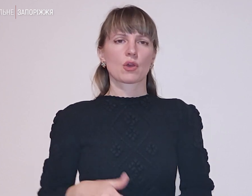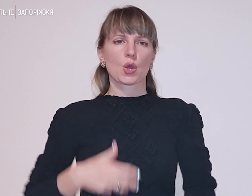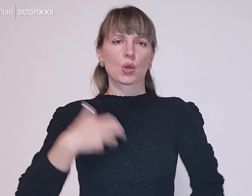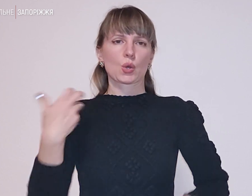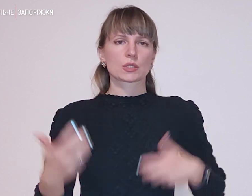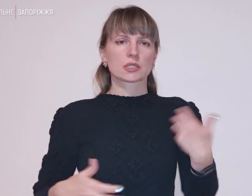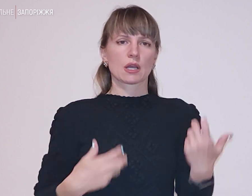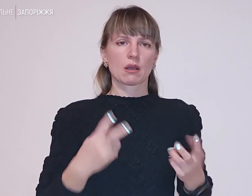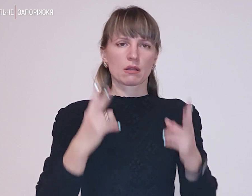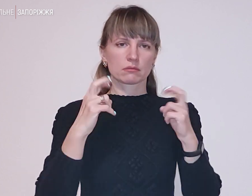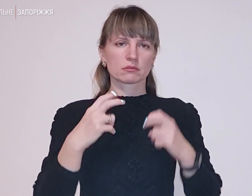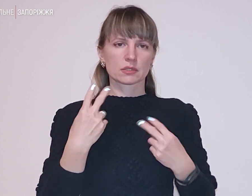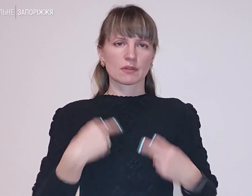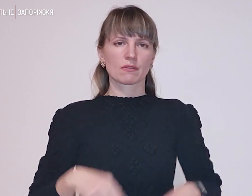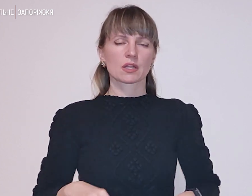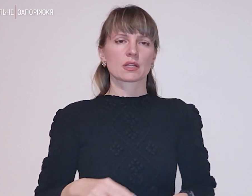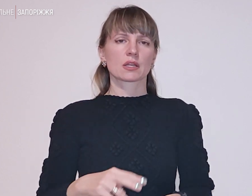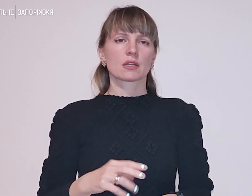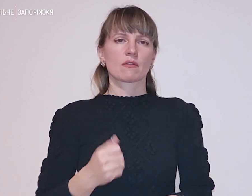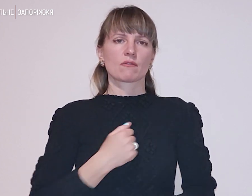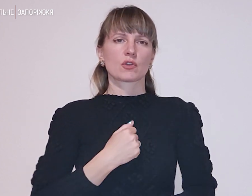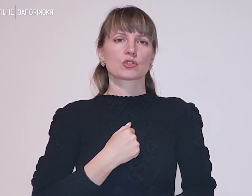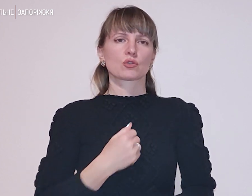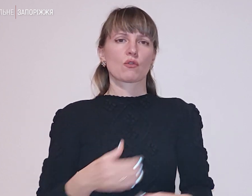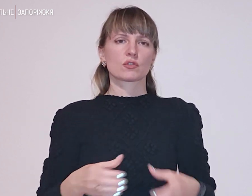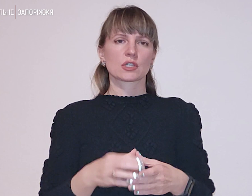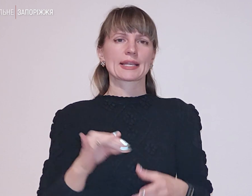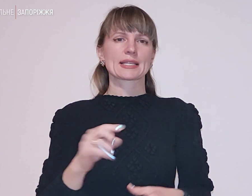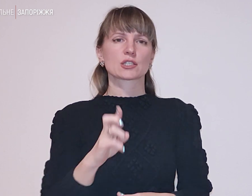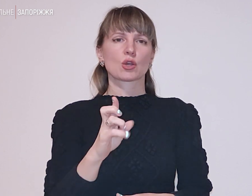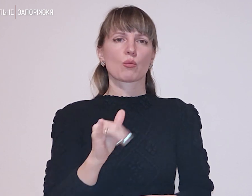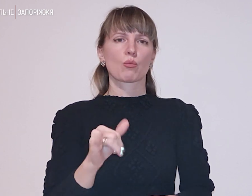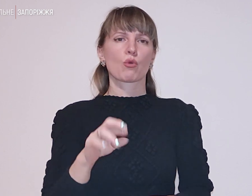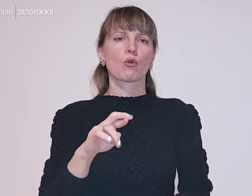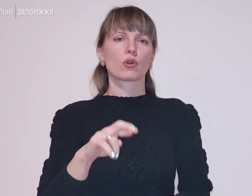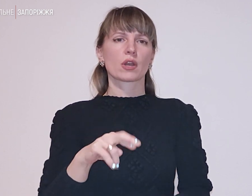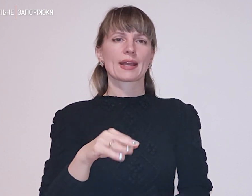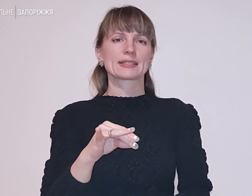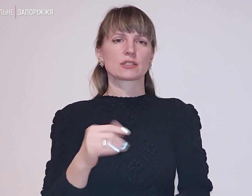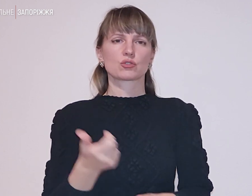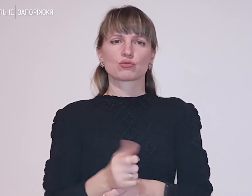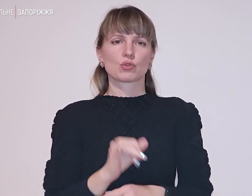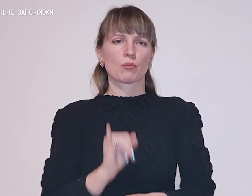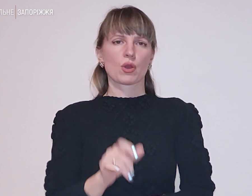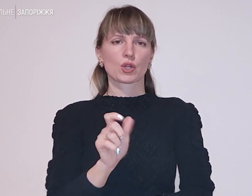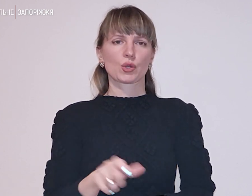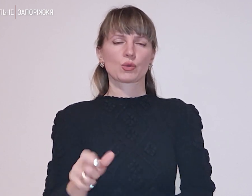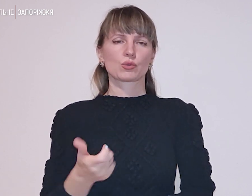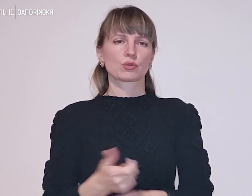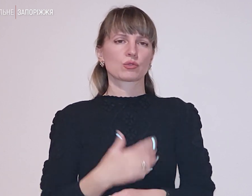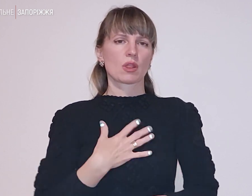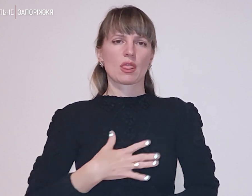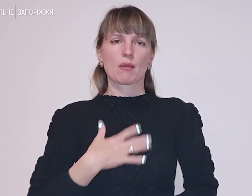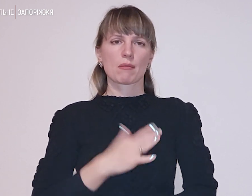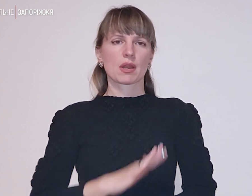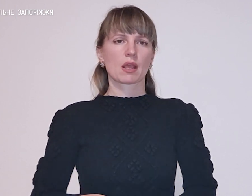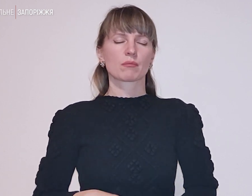дивилися. Військові частини з Бурятії були дуже погані люди. Дуже неприємно, дуже муторно